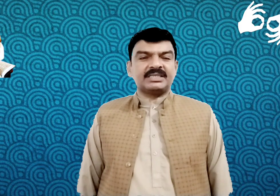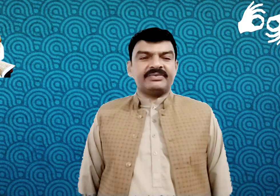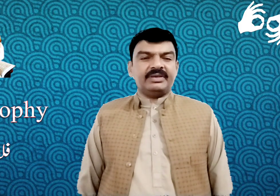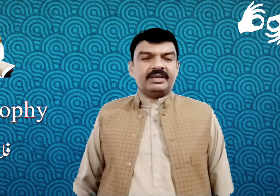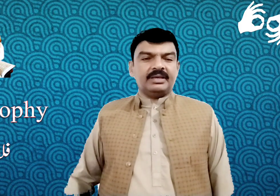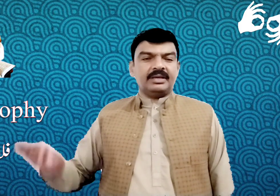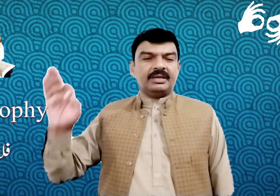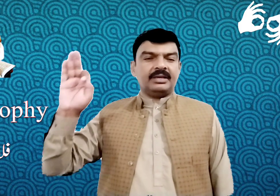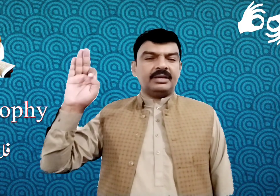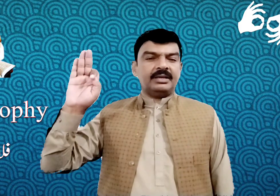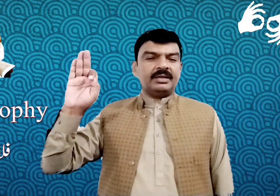फिलॉसफी